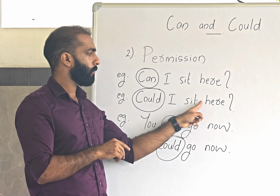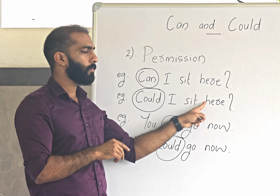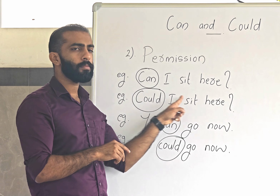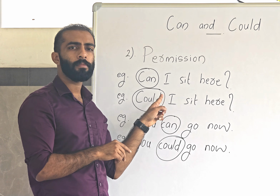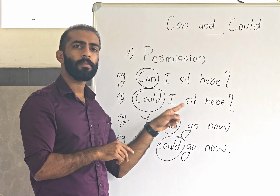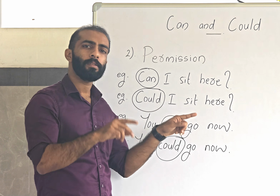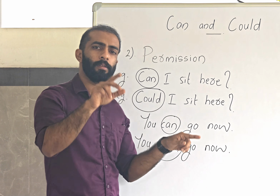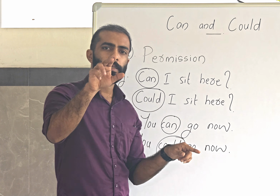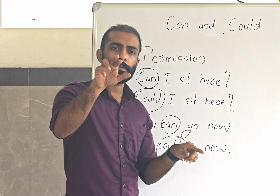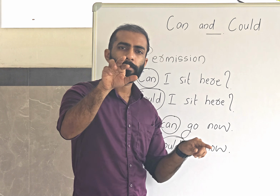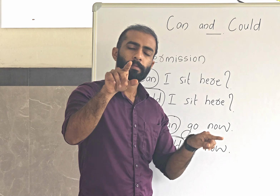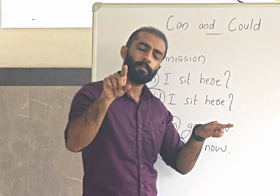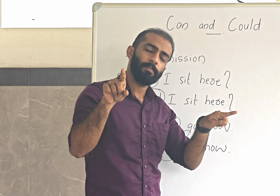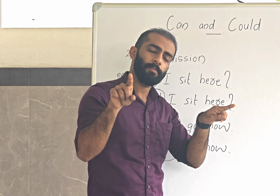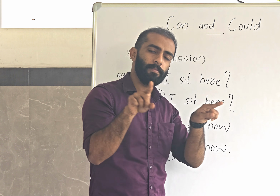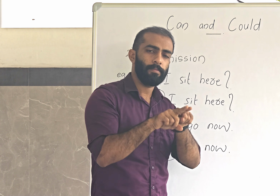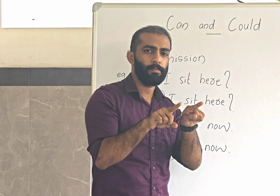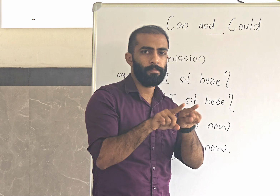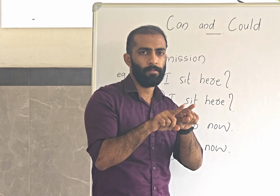കുഡ് ഐ സിറ്റ് ഹിയർ. രണ്ടിൻ്റെയും മീനിങ് ഒന്ന് തന്നെയാണ്.